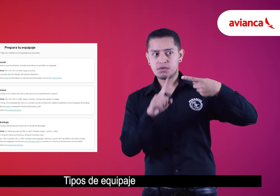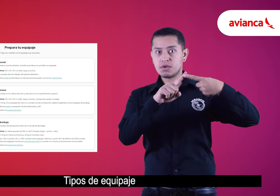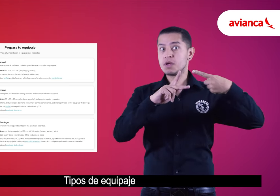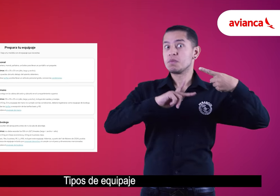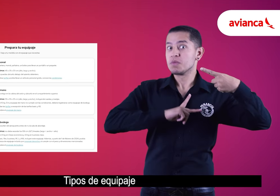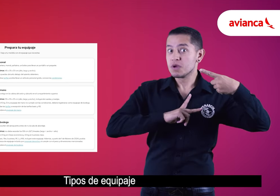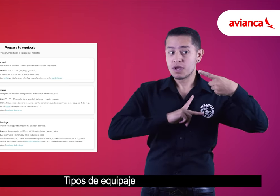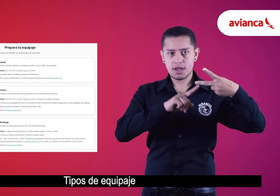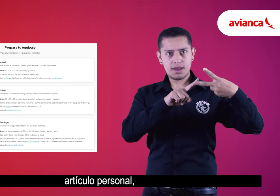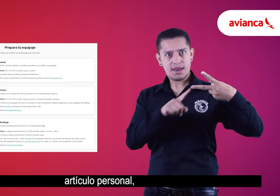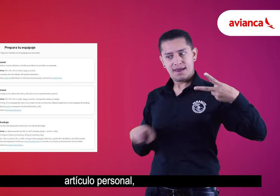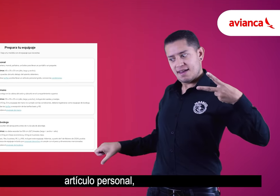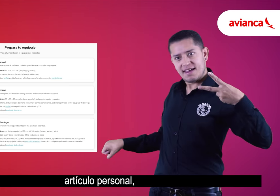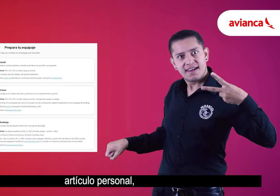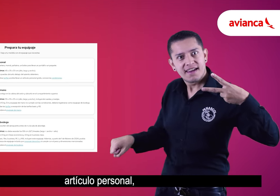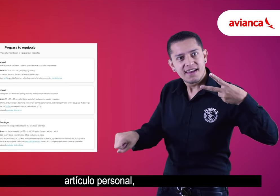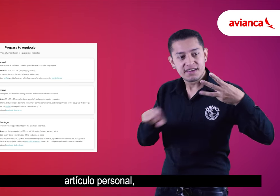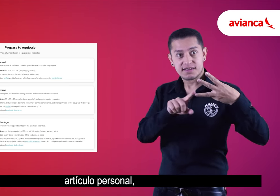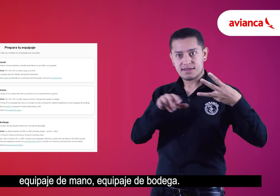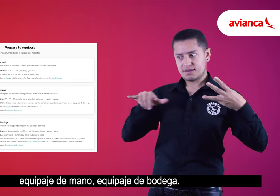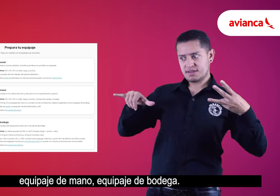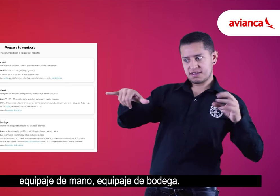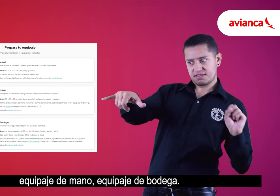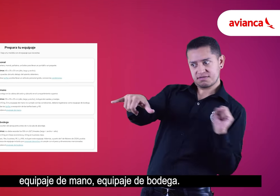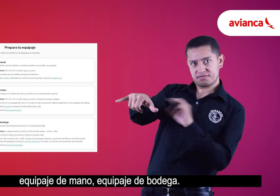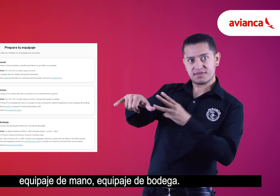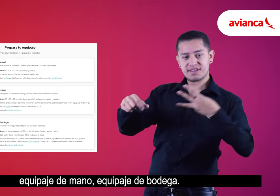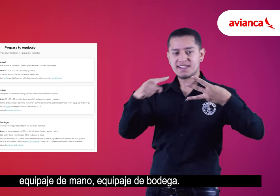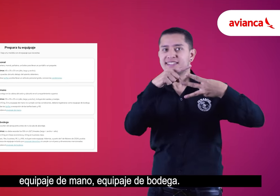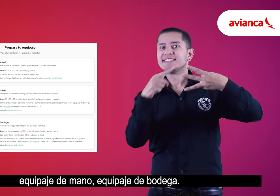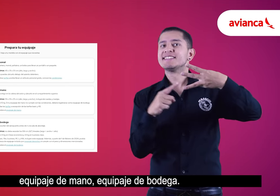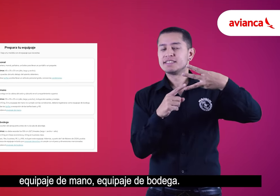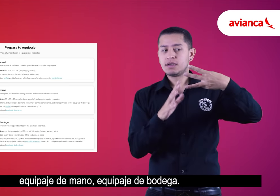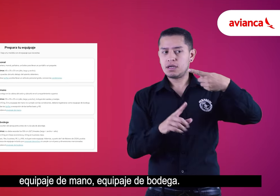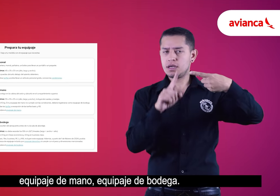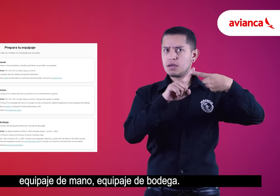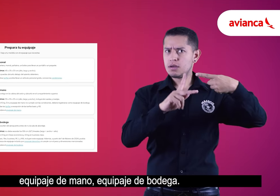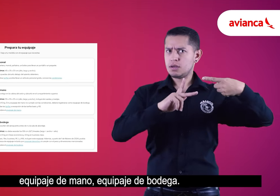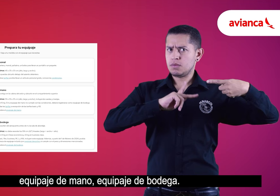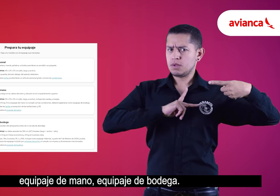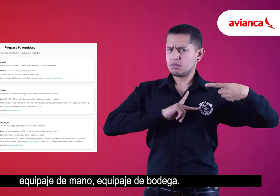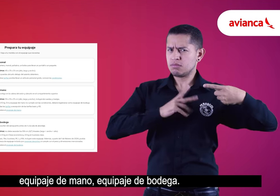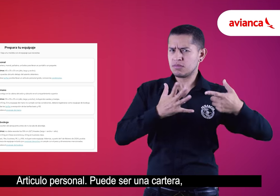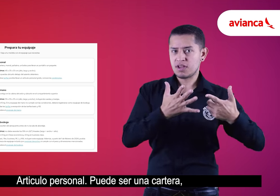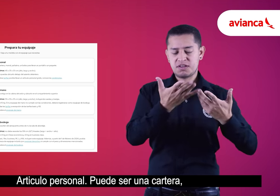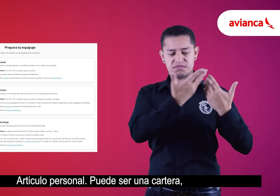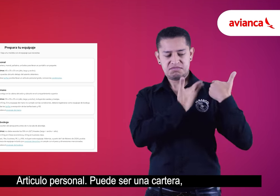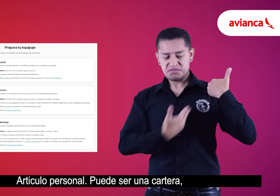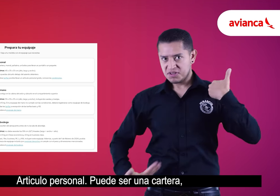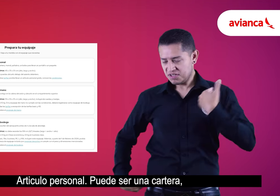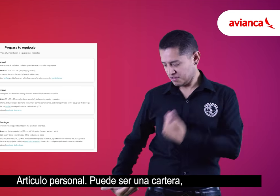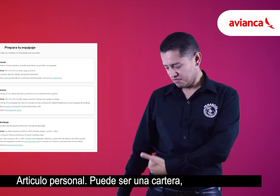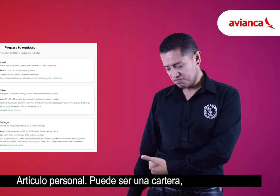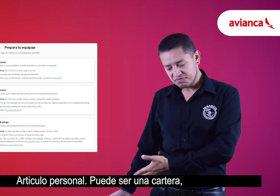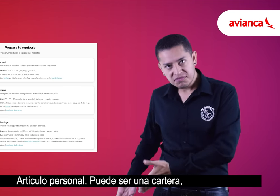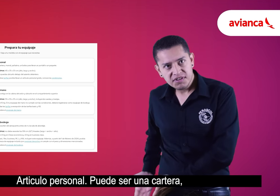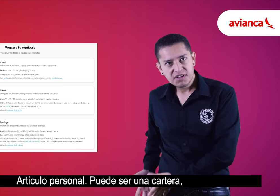Tipos de equipaje: artículo personal, equipaje de mano, equipaje de bodega. Artículo personal puede ser